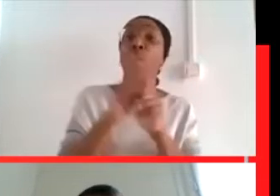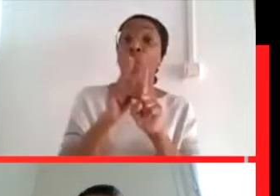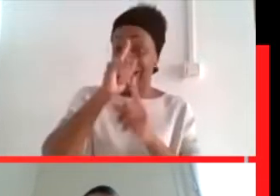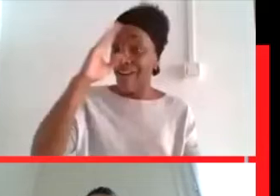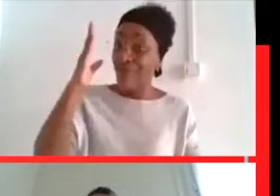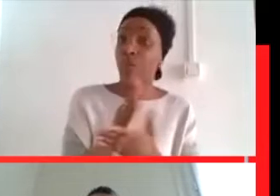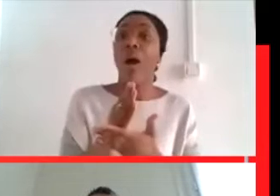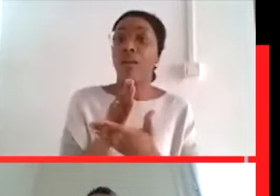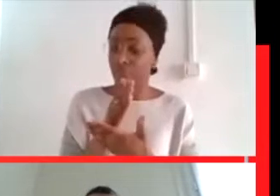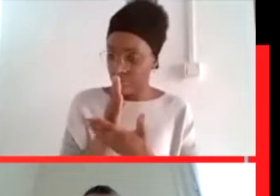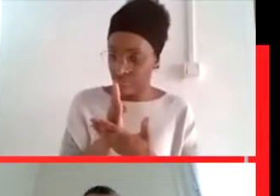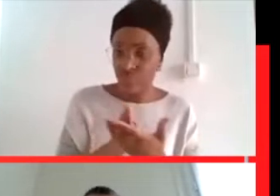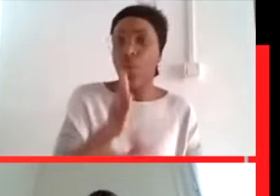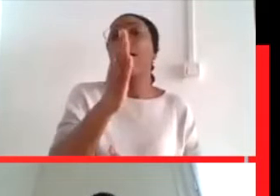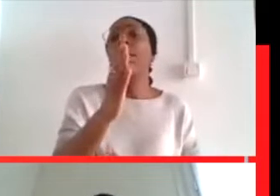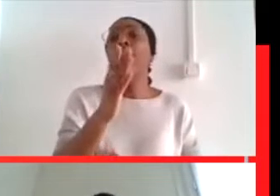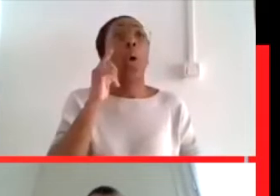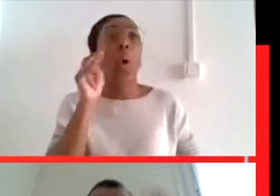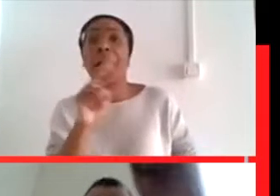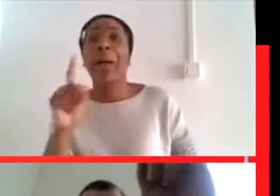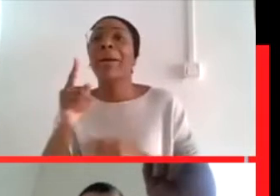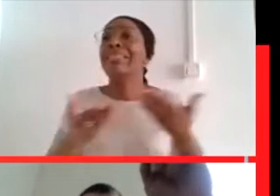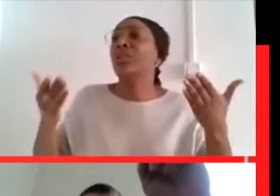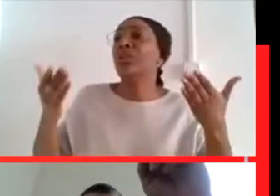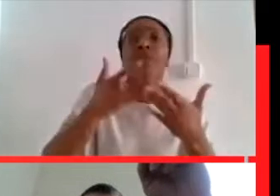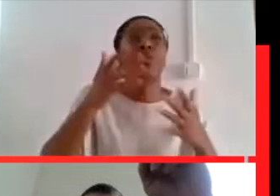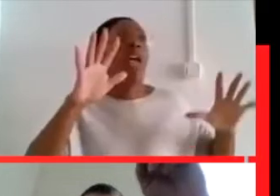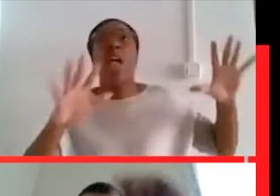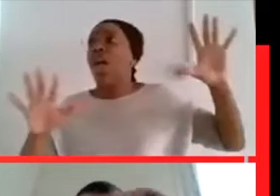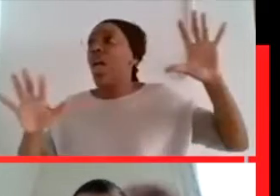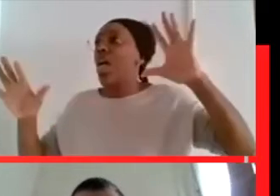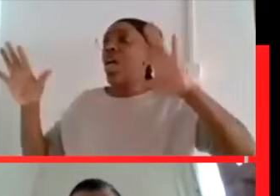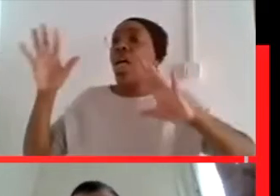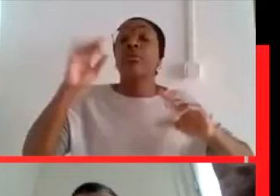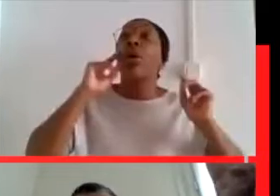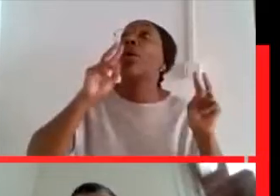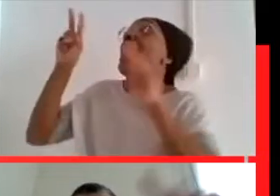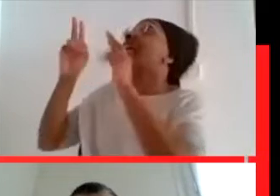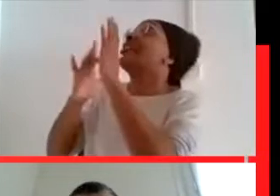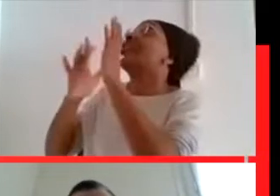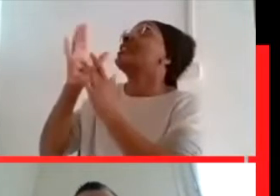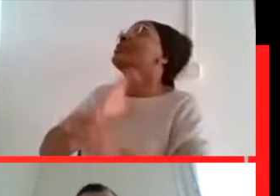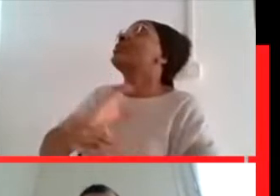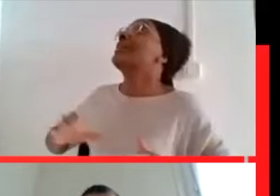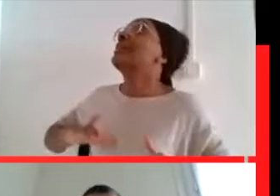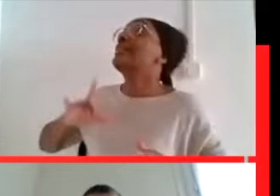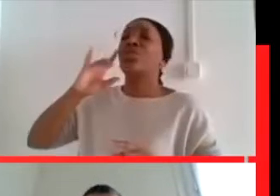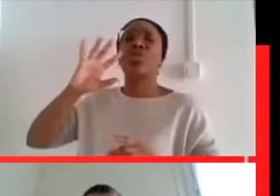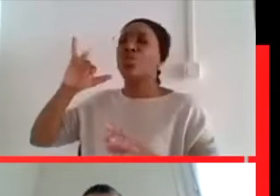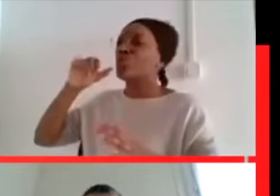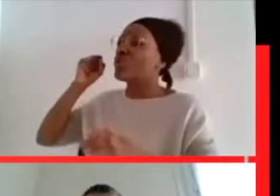pas aux circonstances seulement, mais qui regarde à Jésus-Christ et qui prend exemple sur Jésus-Christ et qui va jusqu'au bout de sa